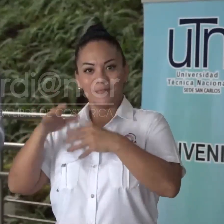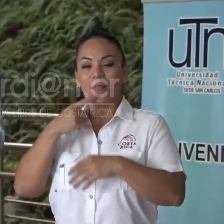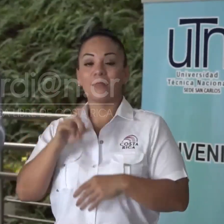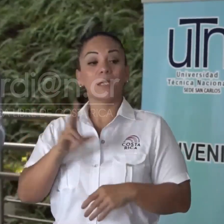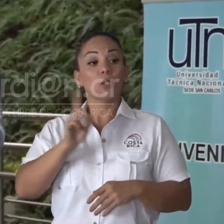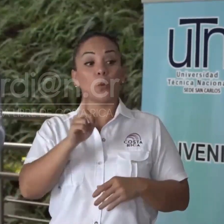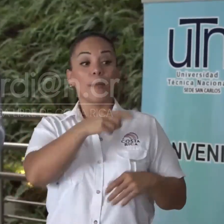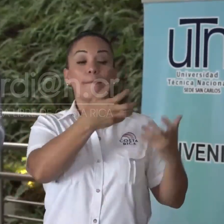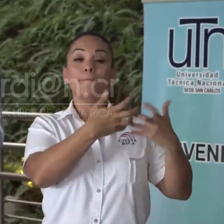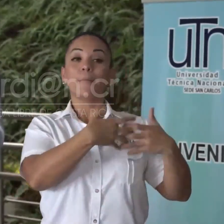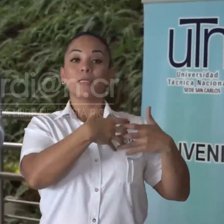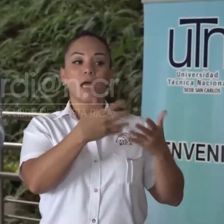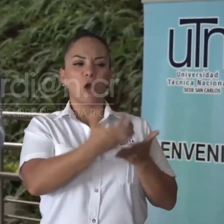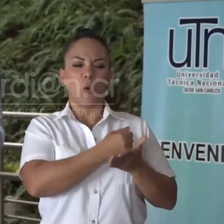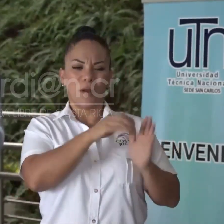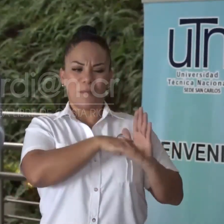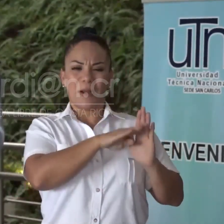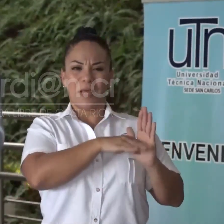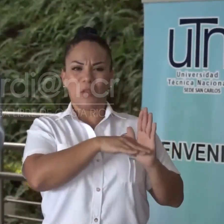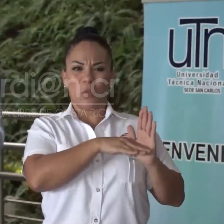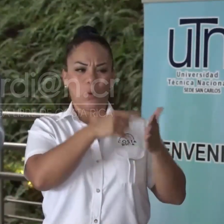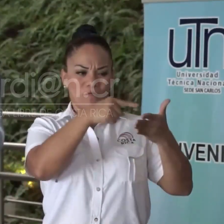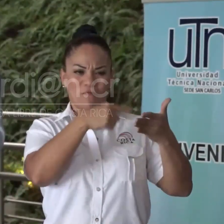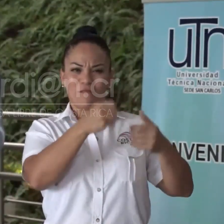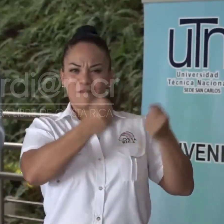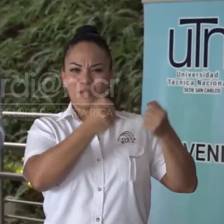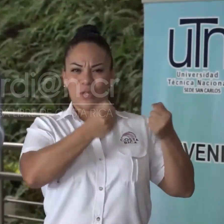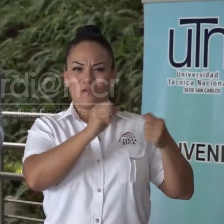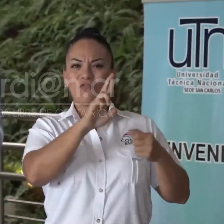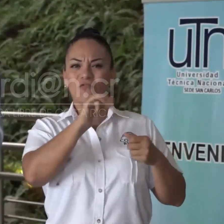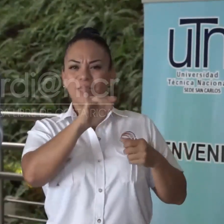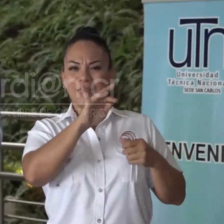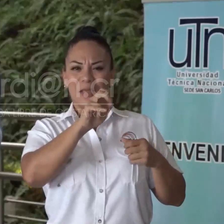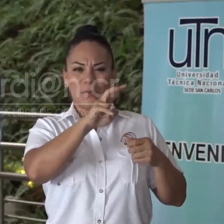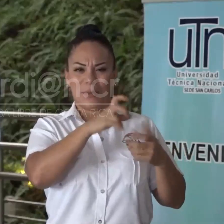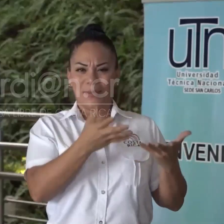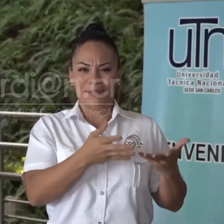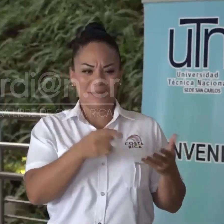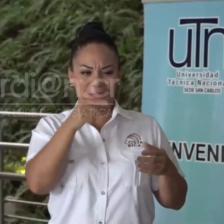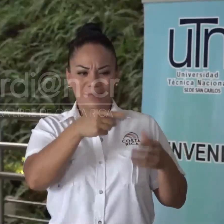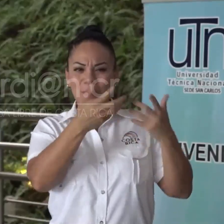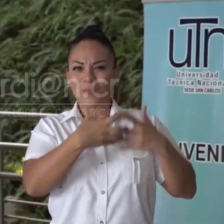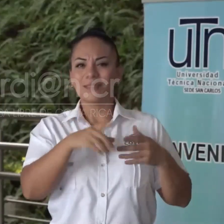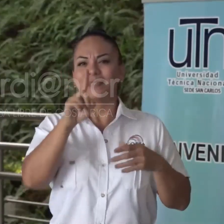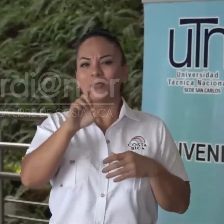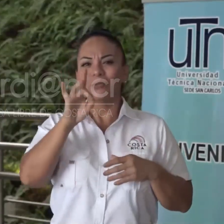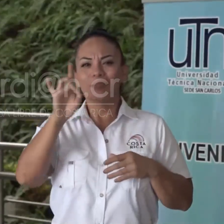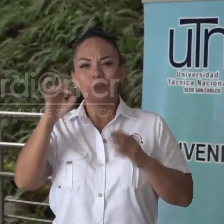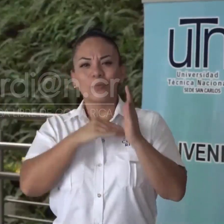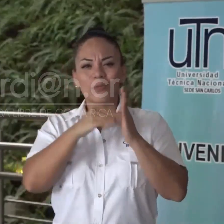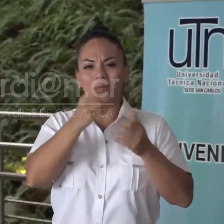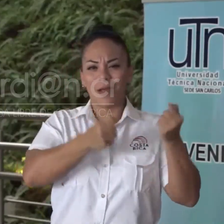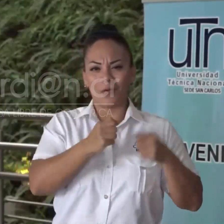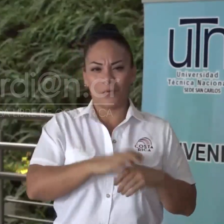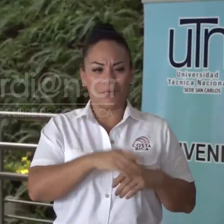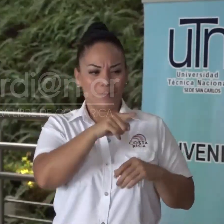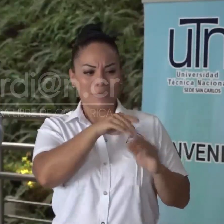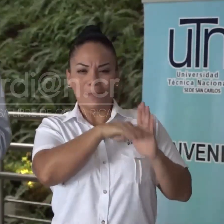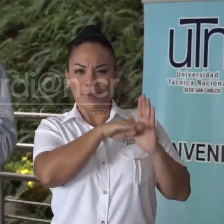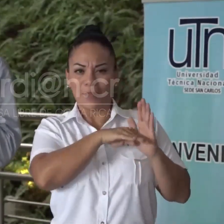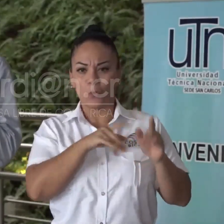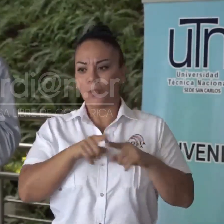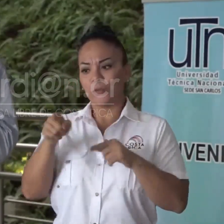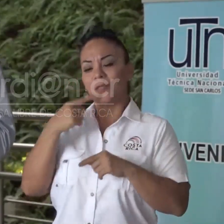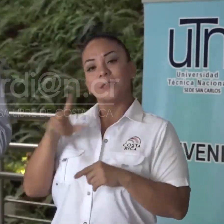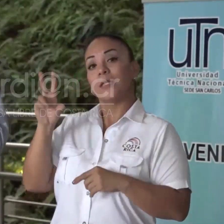cuenta. Una empresa que ha revisado 188 millones de carros en el mundo, la empresa líder